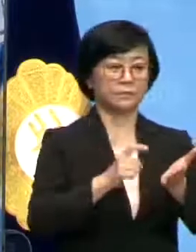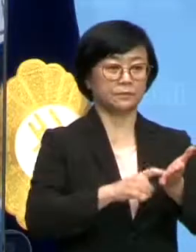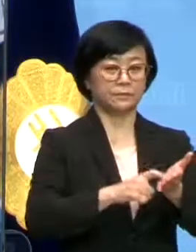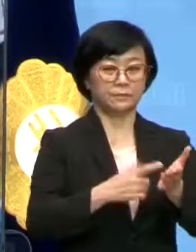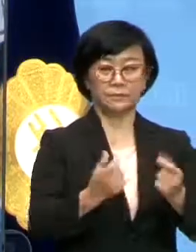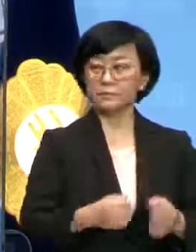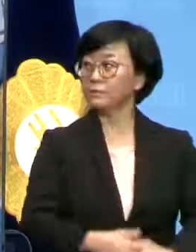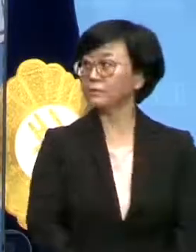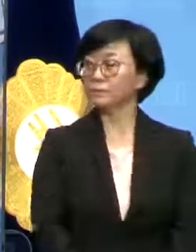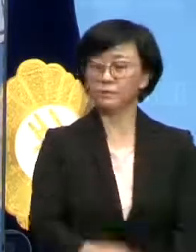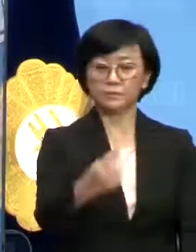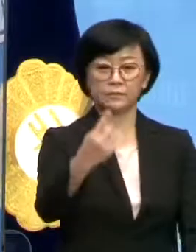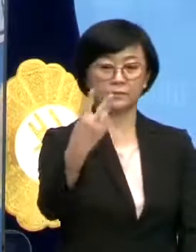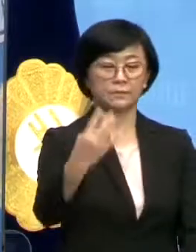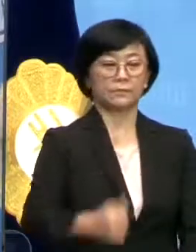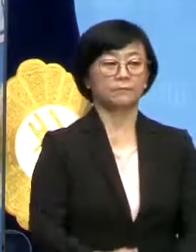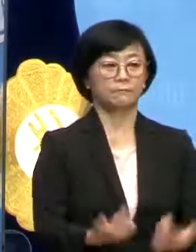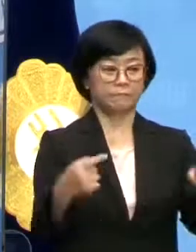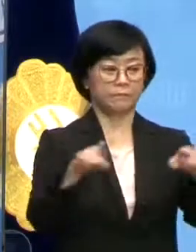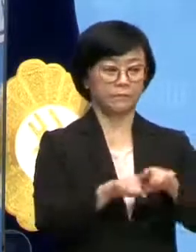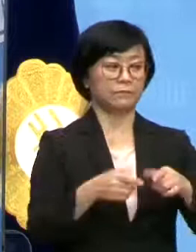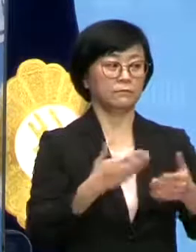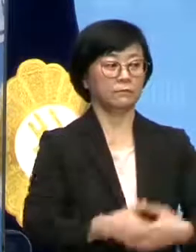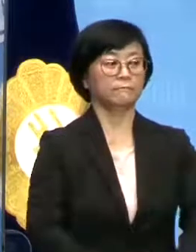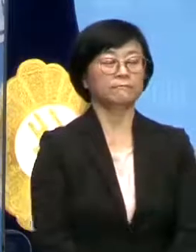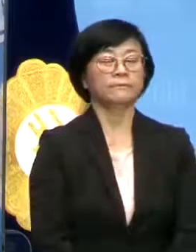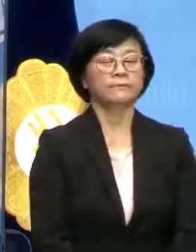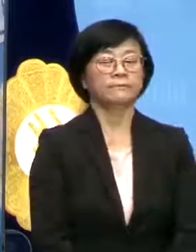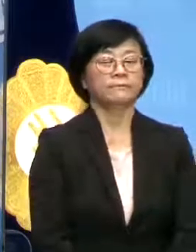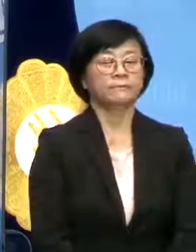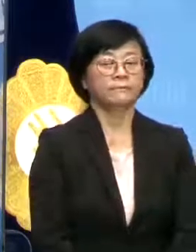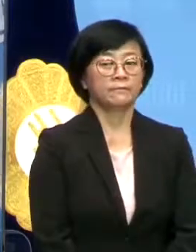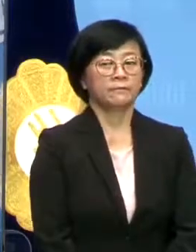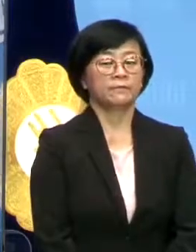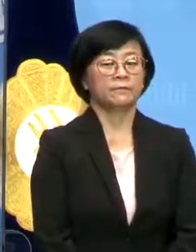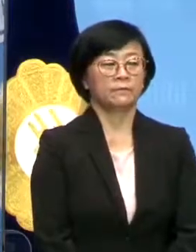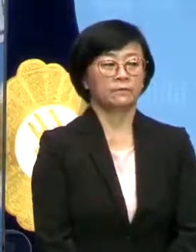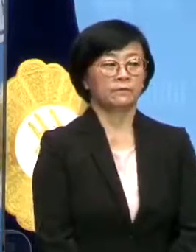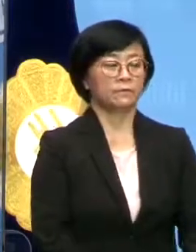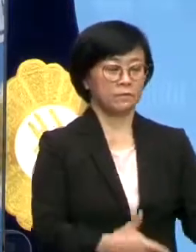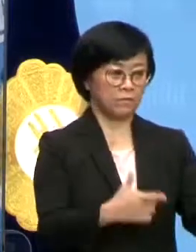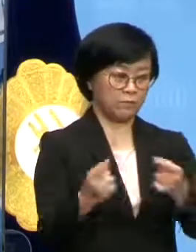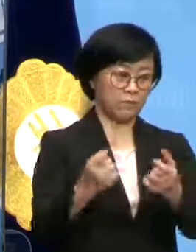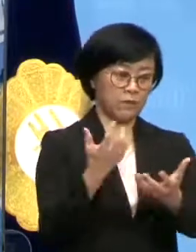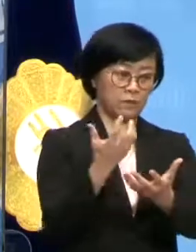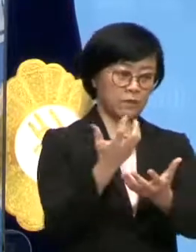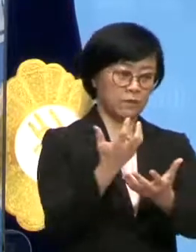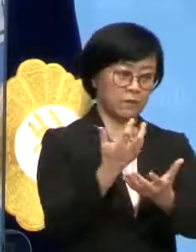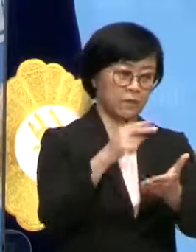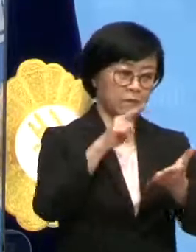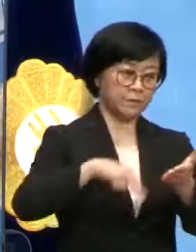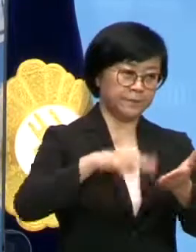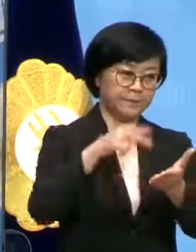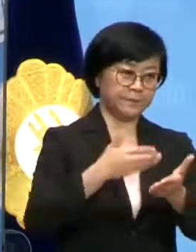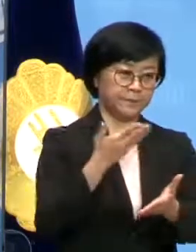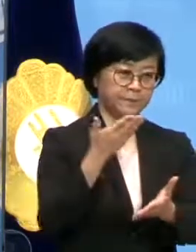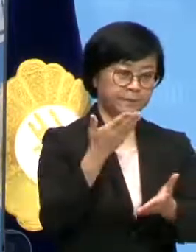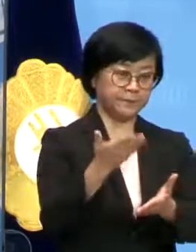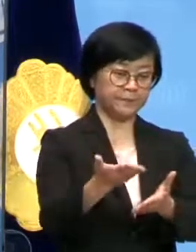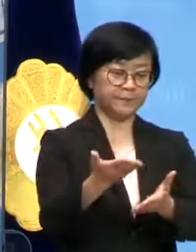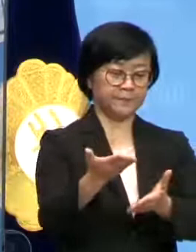촉구한다 촉구한다 3대 쓰지만 같이 해주셨으면 좋겠습니다 자 어 공동 성명서를 어 낭독할